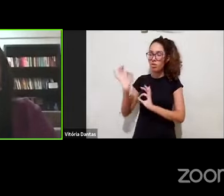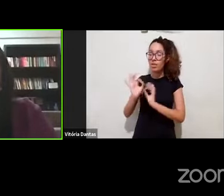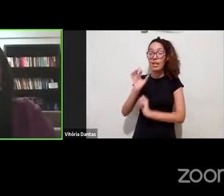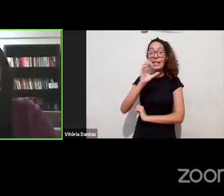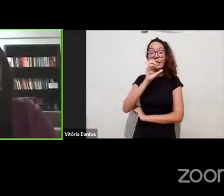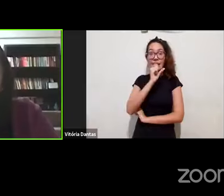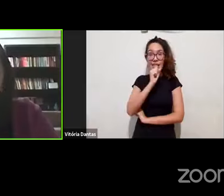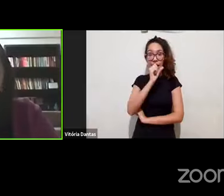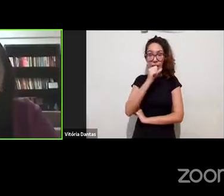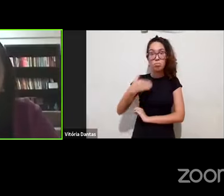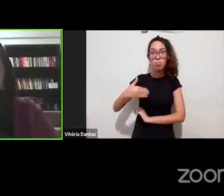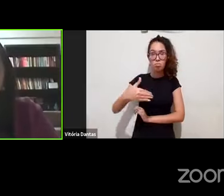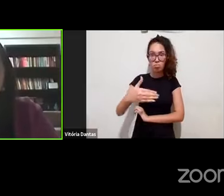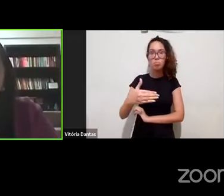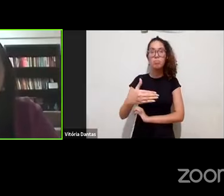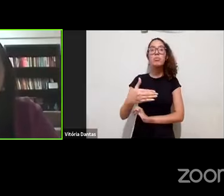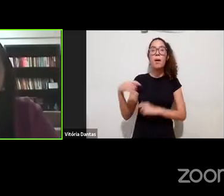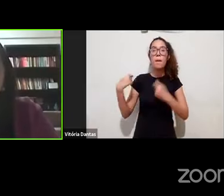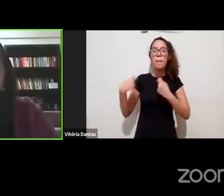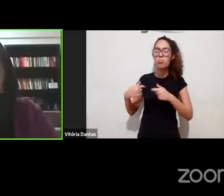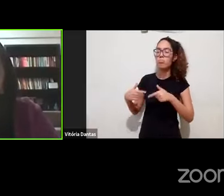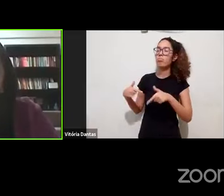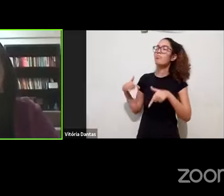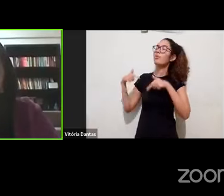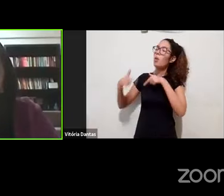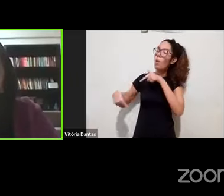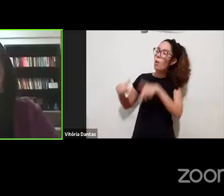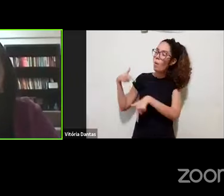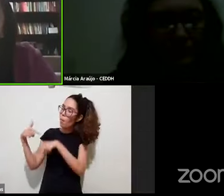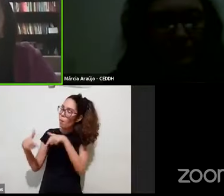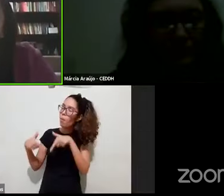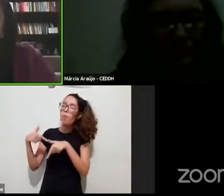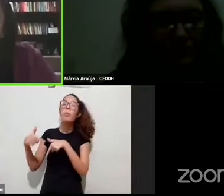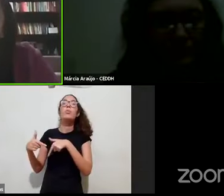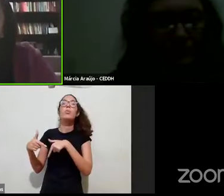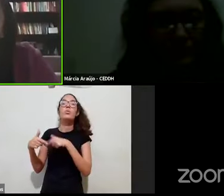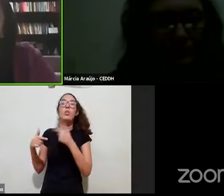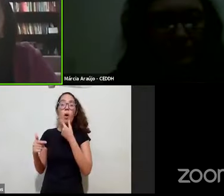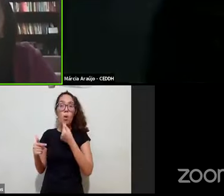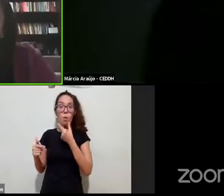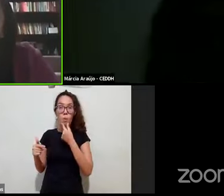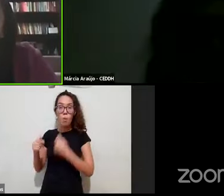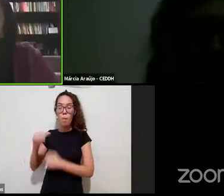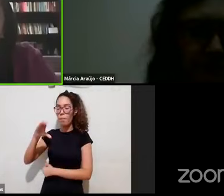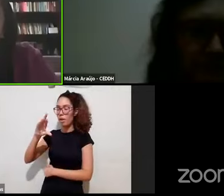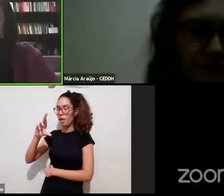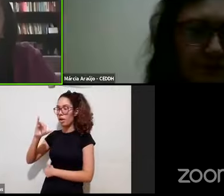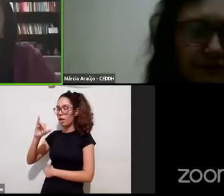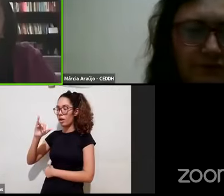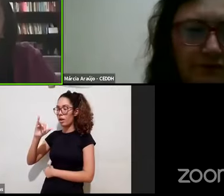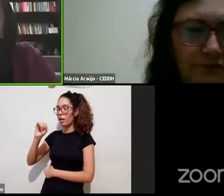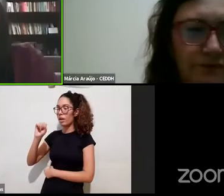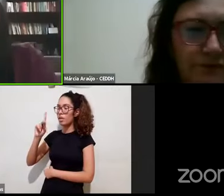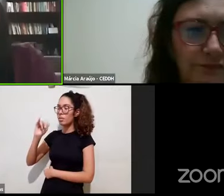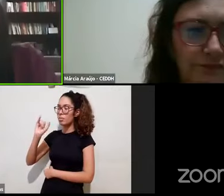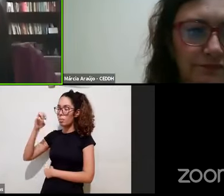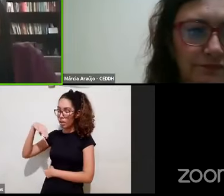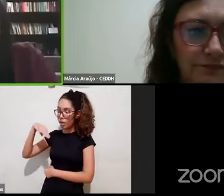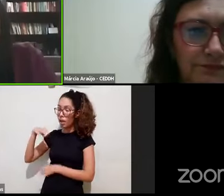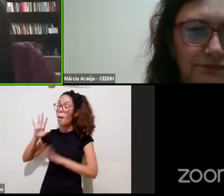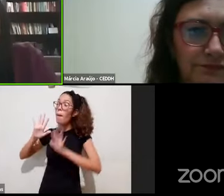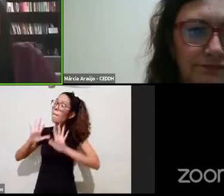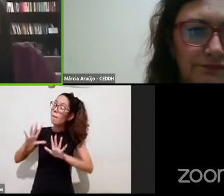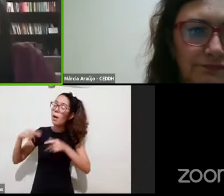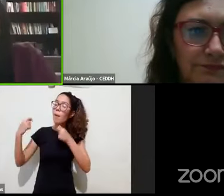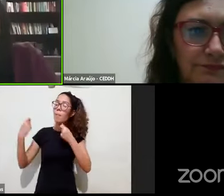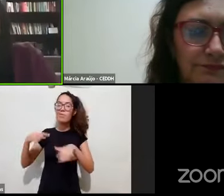que o Fórum Cearense da Luta é extremamente importante, o seu Crispim está compondo a mesa, né? Mas a gente acha importante aprofundar mesmo. Então, se